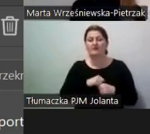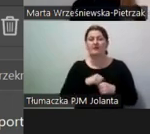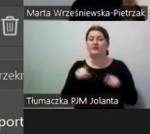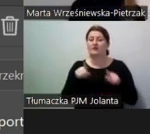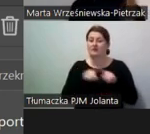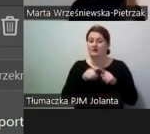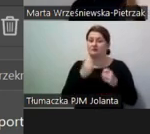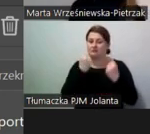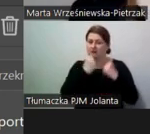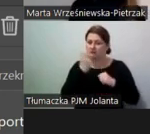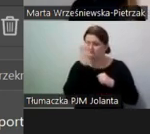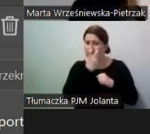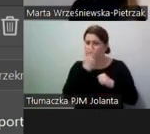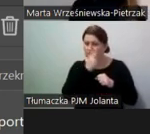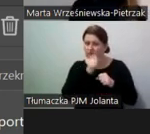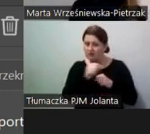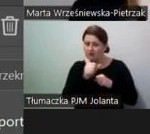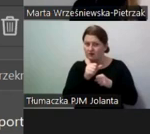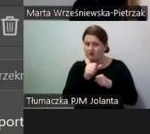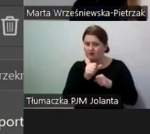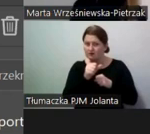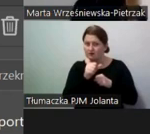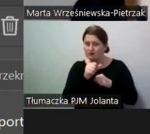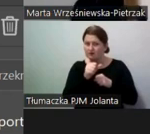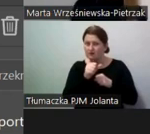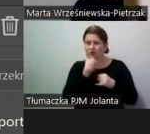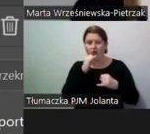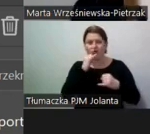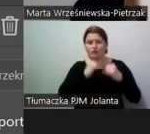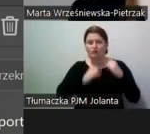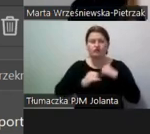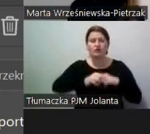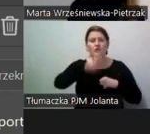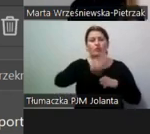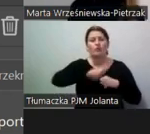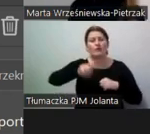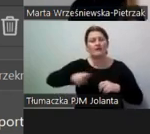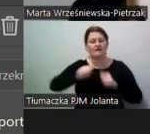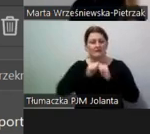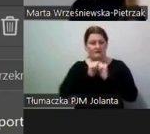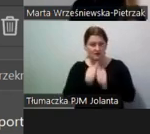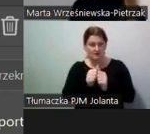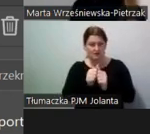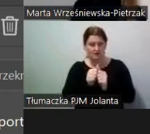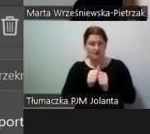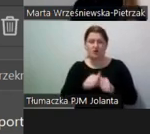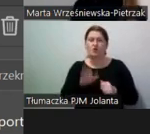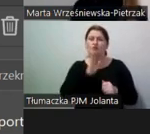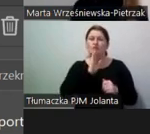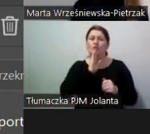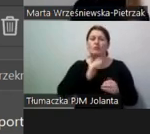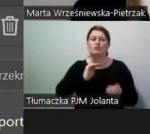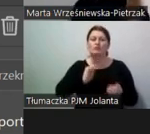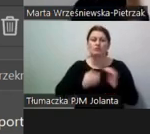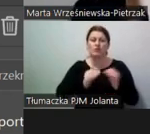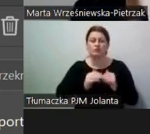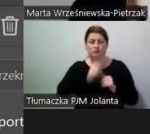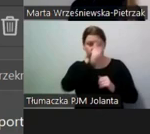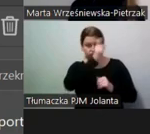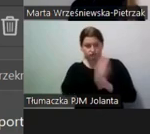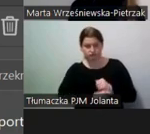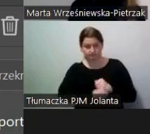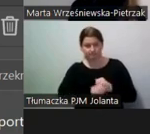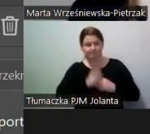bardzo interesujące, z perspektywy różnych typów zadań. Czyli widzimy, że w podobny sposób osoba ta radziła